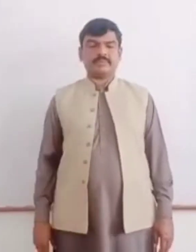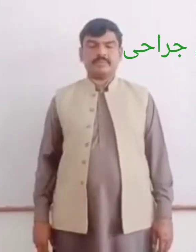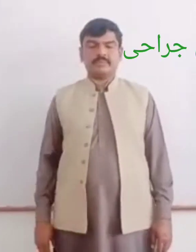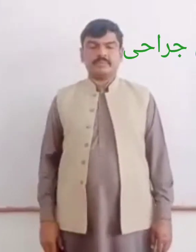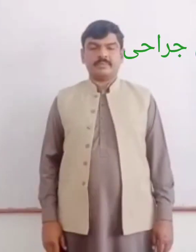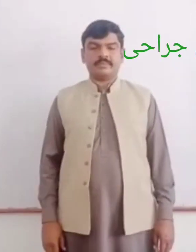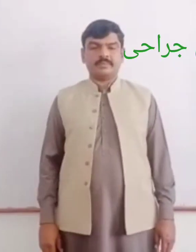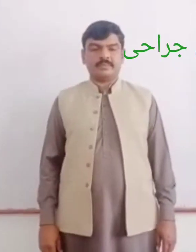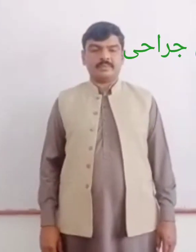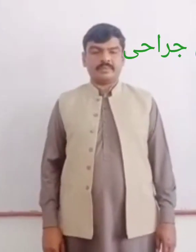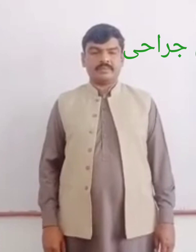फन्ने जराही,